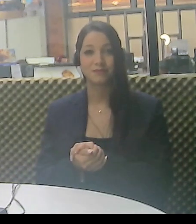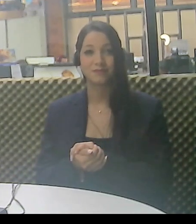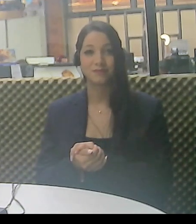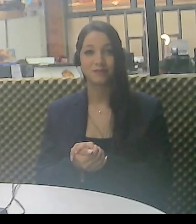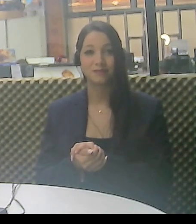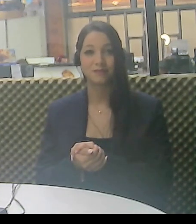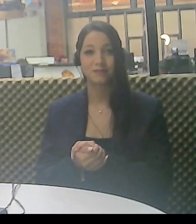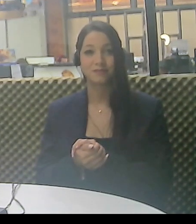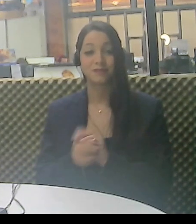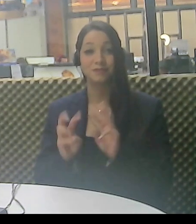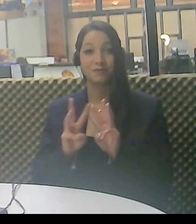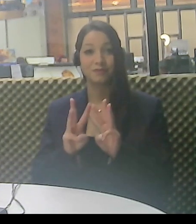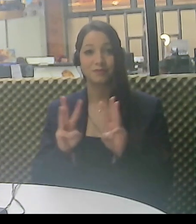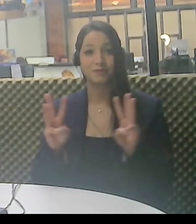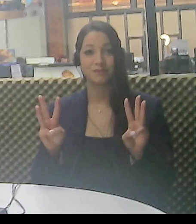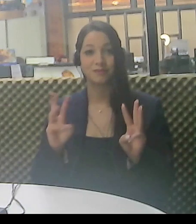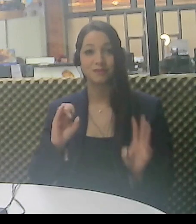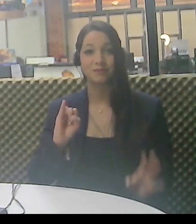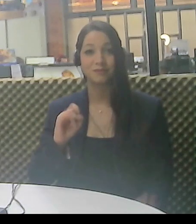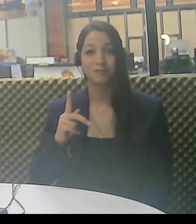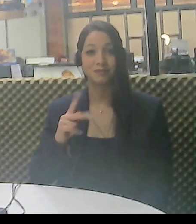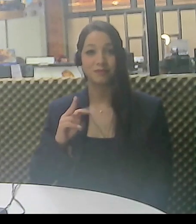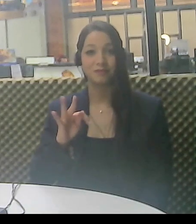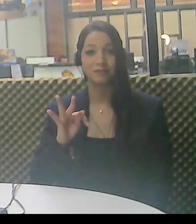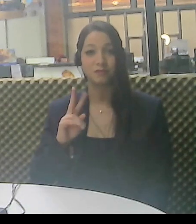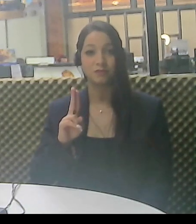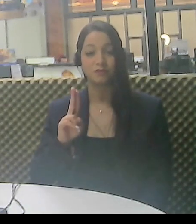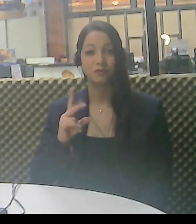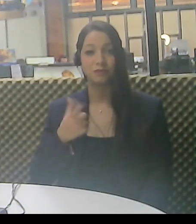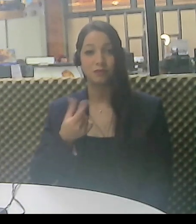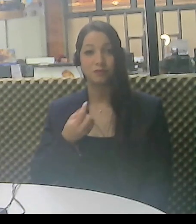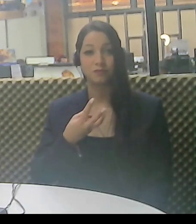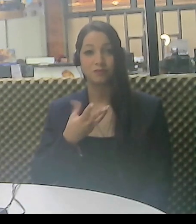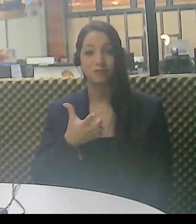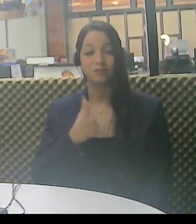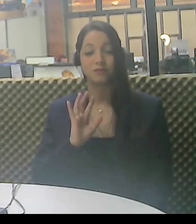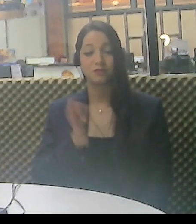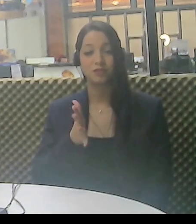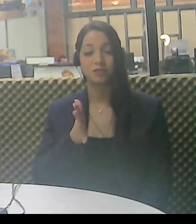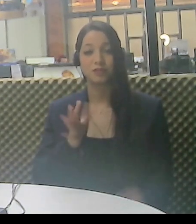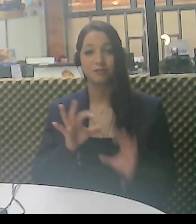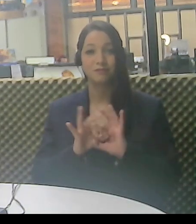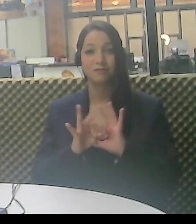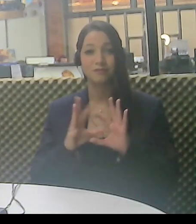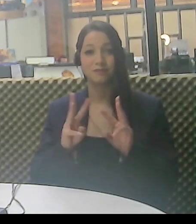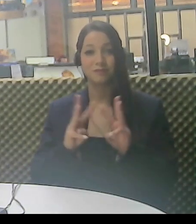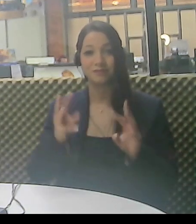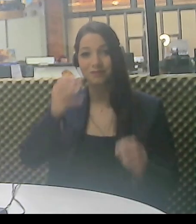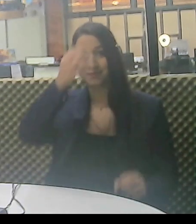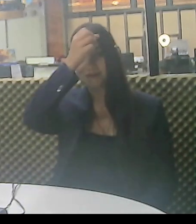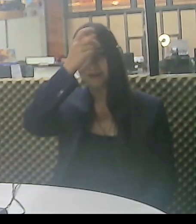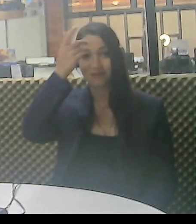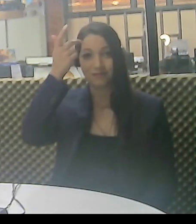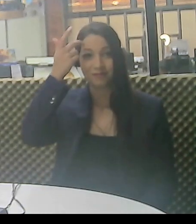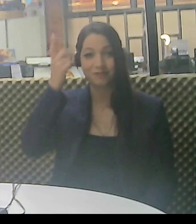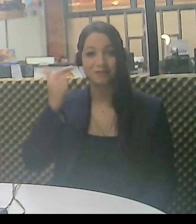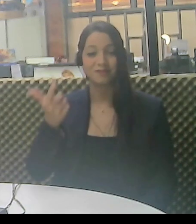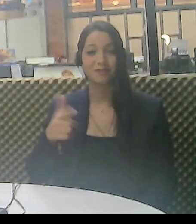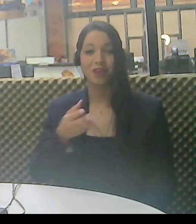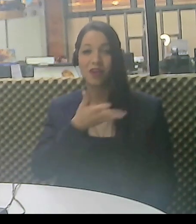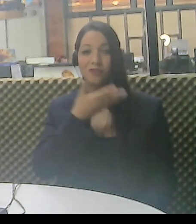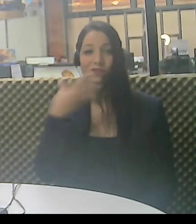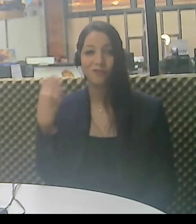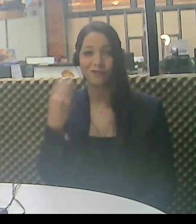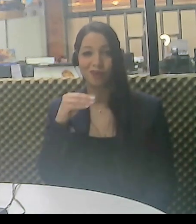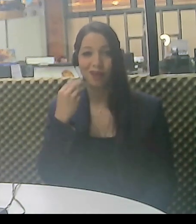Versão online da guia do IPTU 2023 já está disponível no portal da Prefeitura. Essa é mais uma